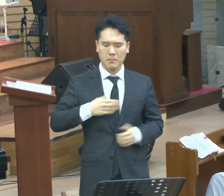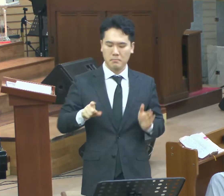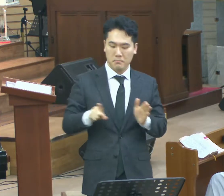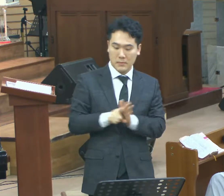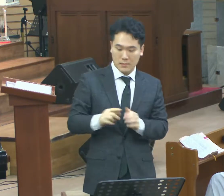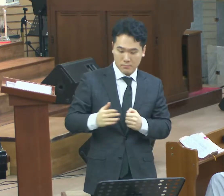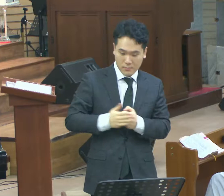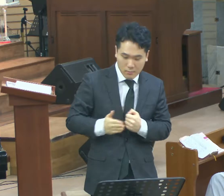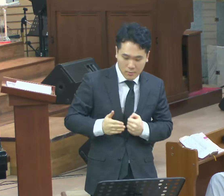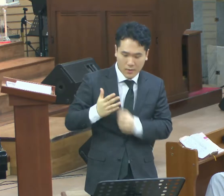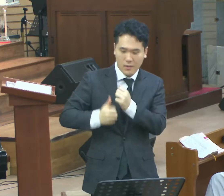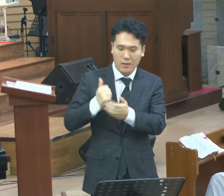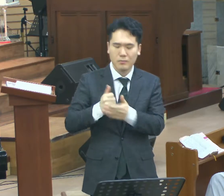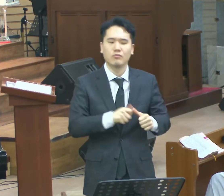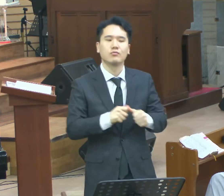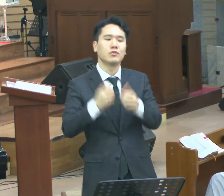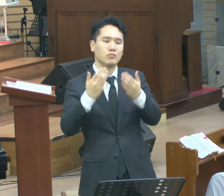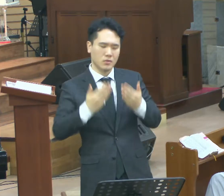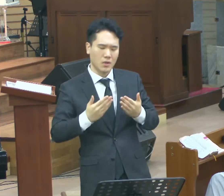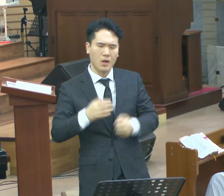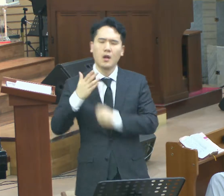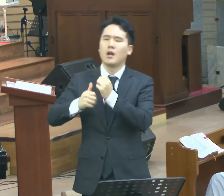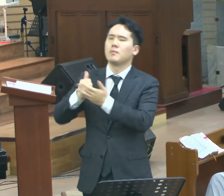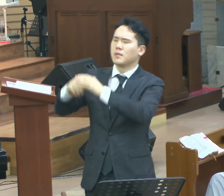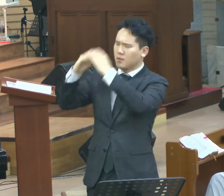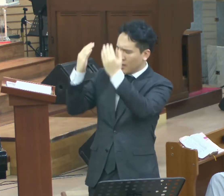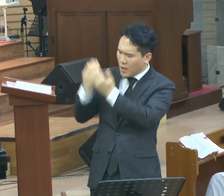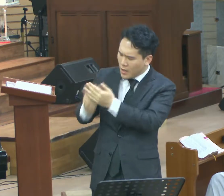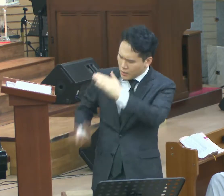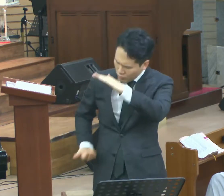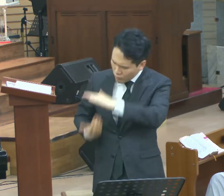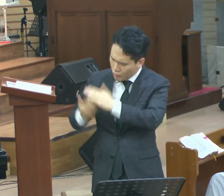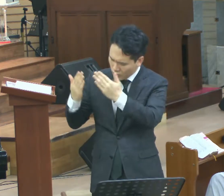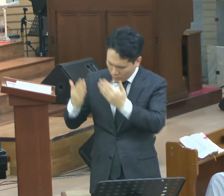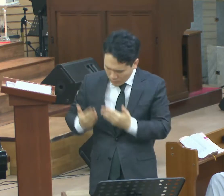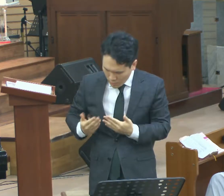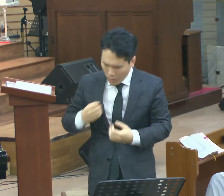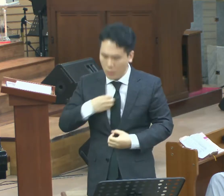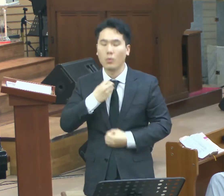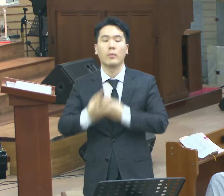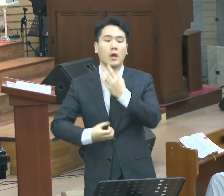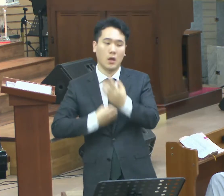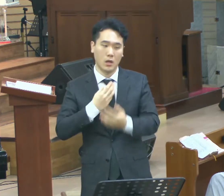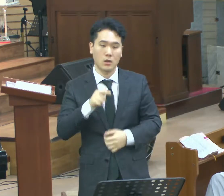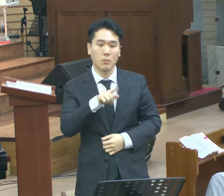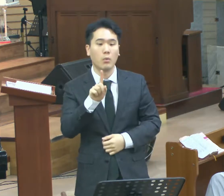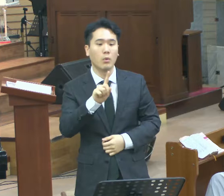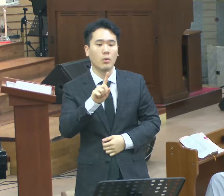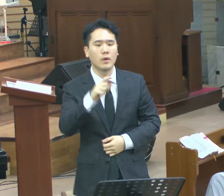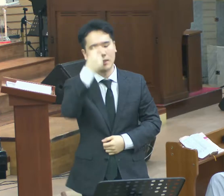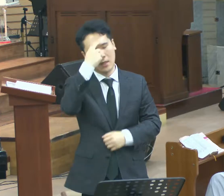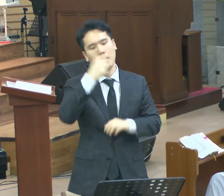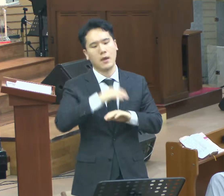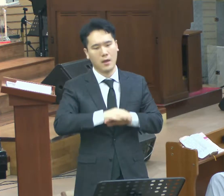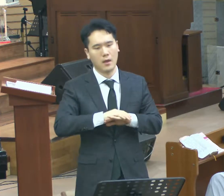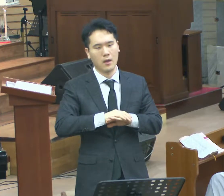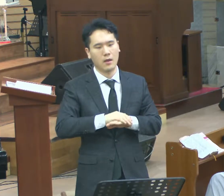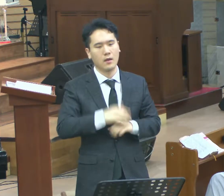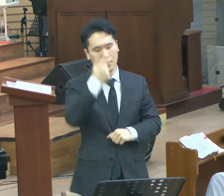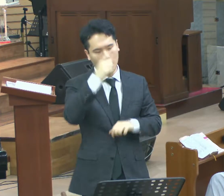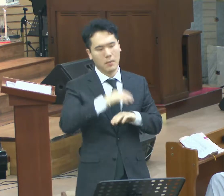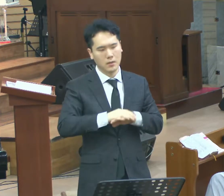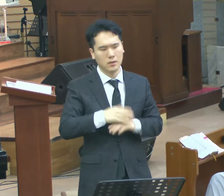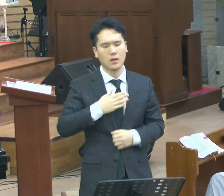한 것이 없습니다. 하나님이 다 이루셨습니다. 라고 고백하는 게 예배예요. 그래서 예배에는